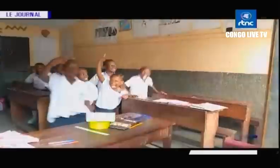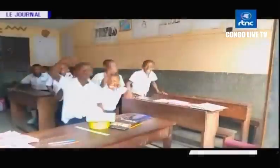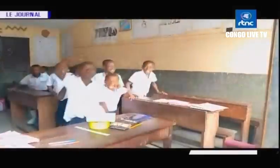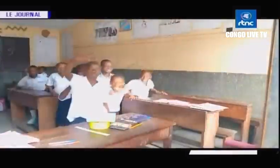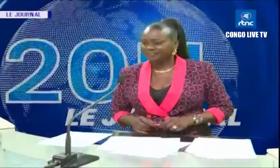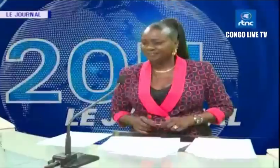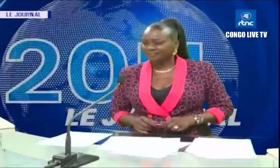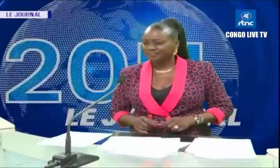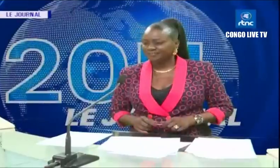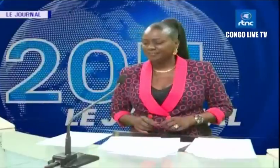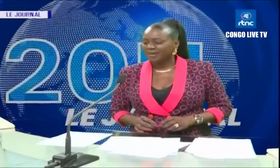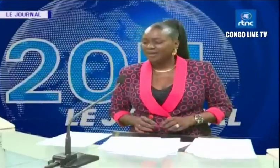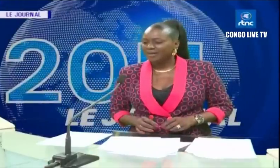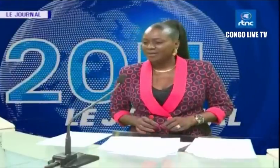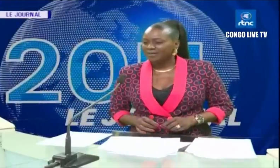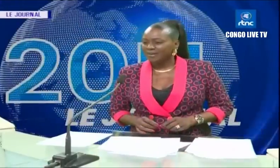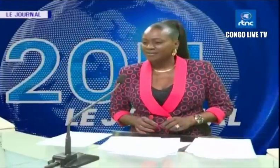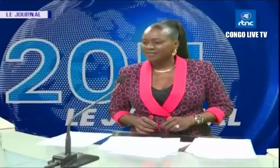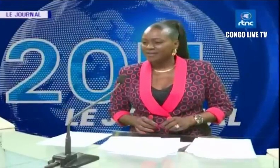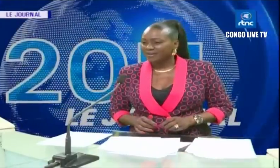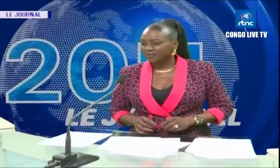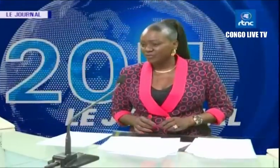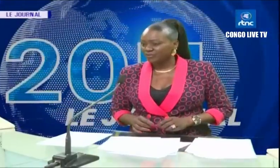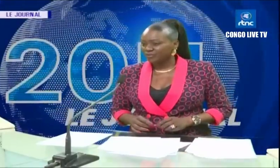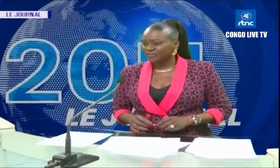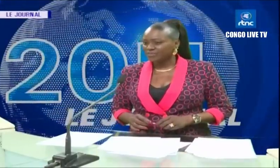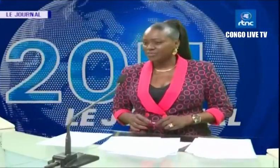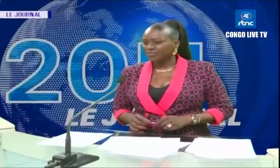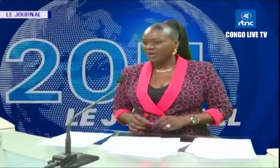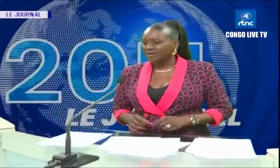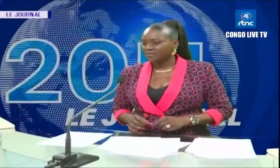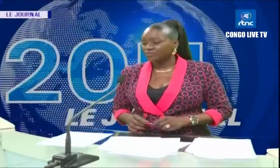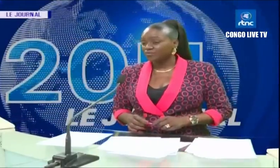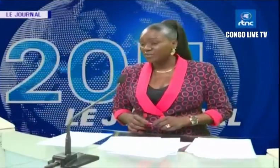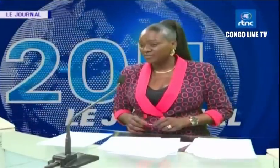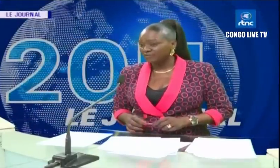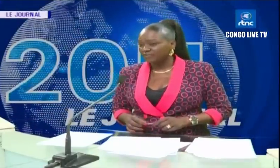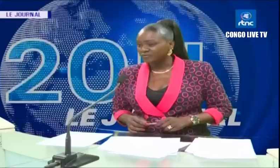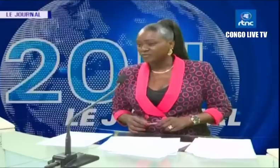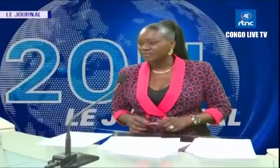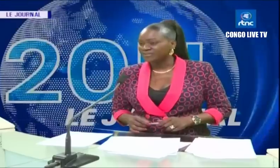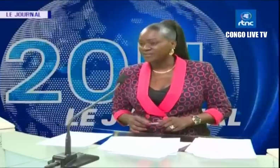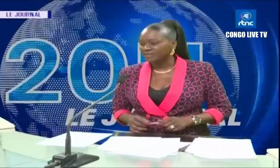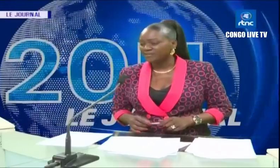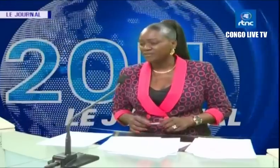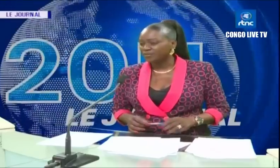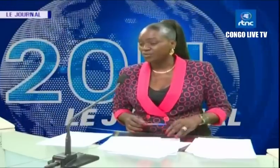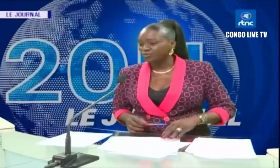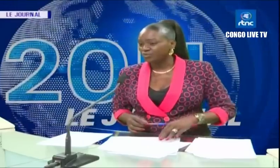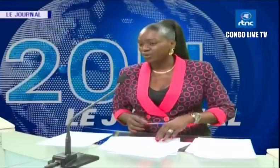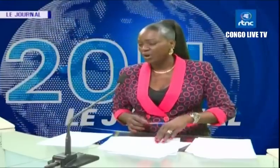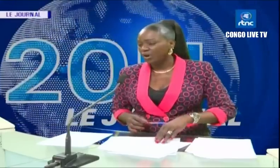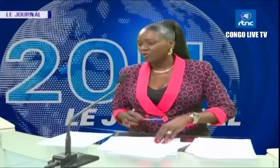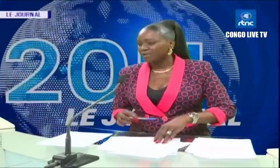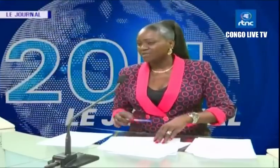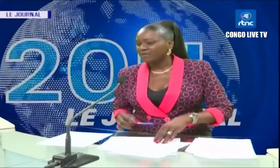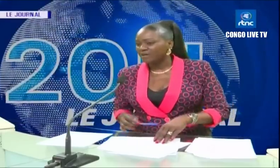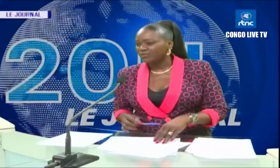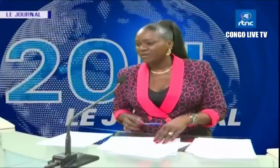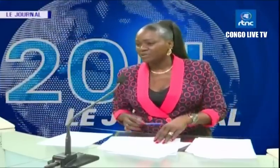inclusive. Grâce à la gratuité de l'enseignement de base, tous les enfants sans discrimination aucune ont accès à l'éducation